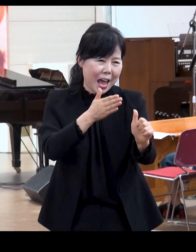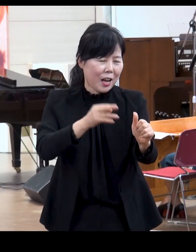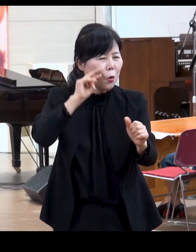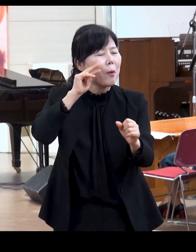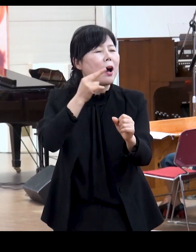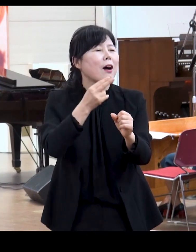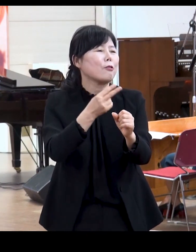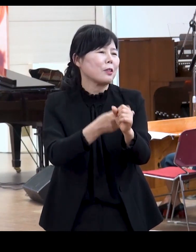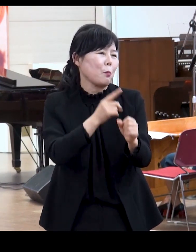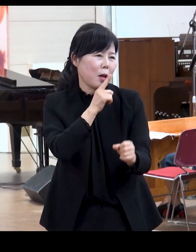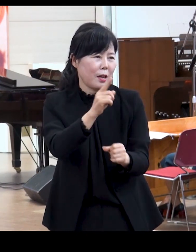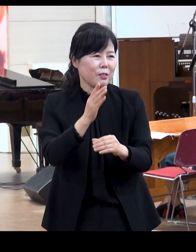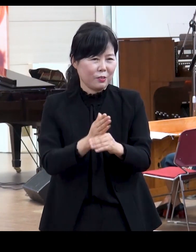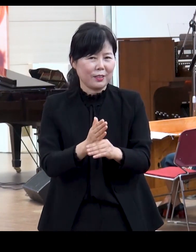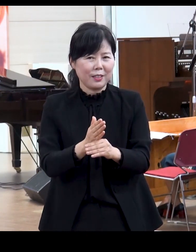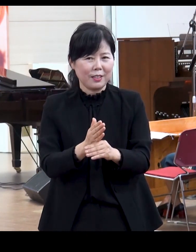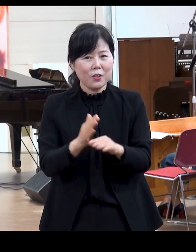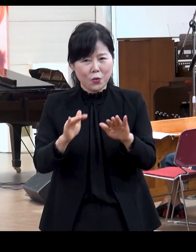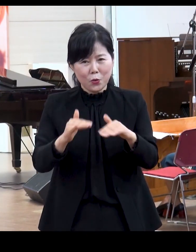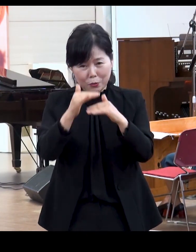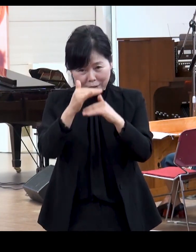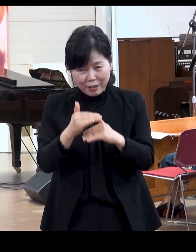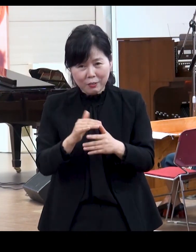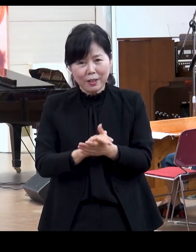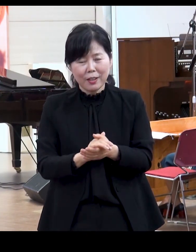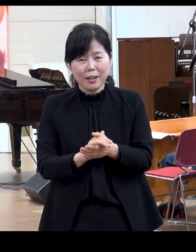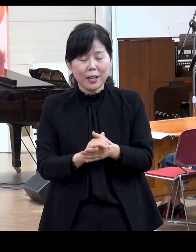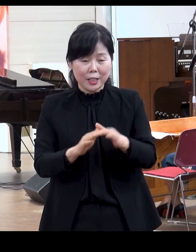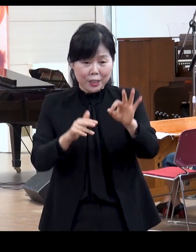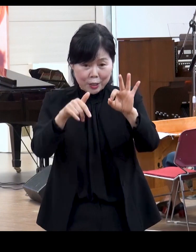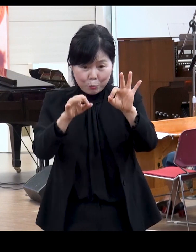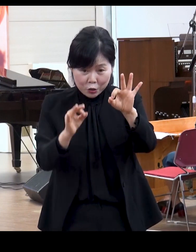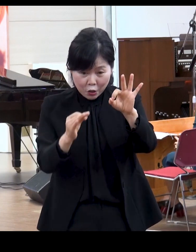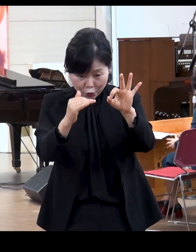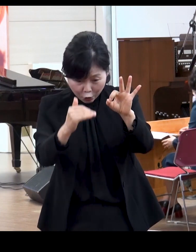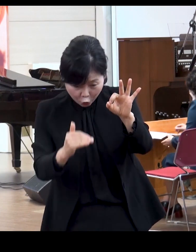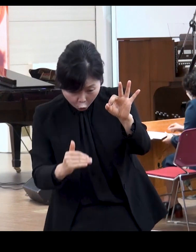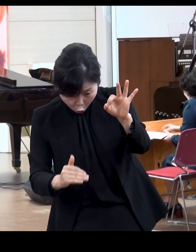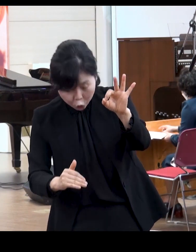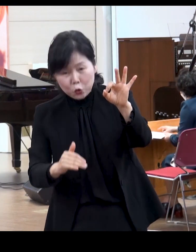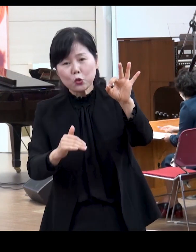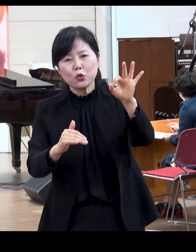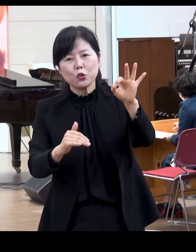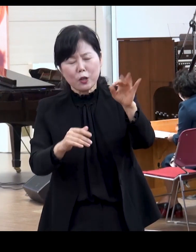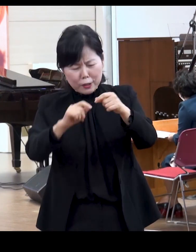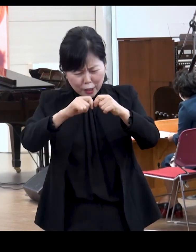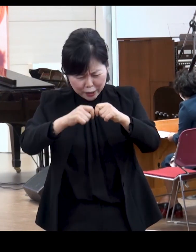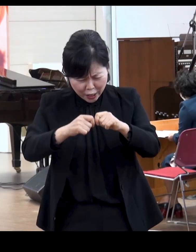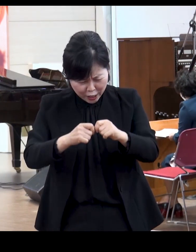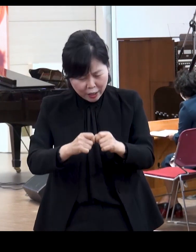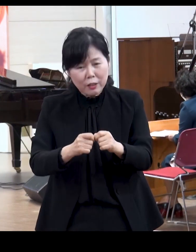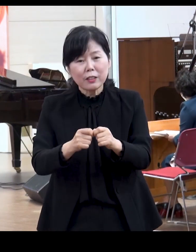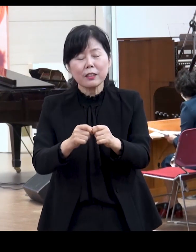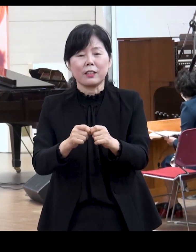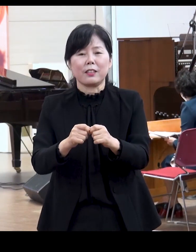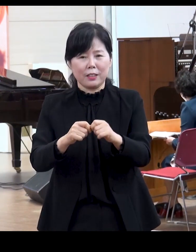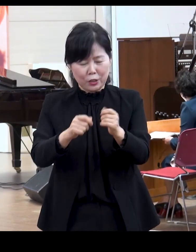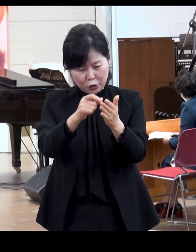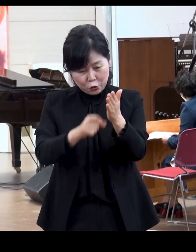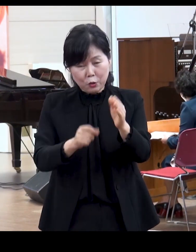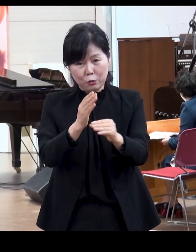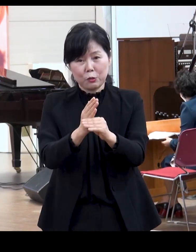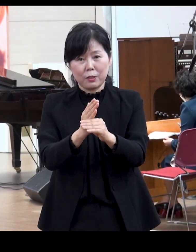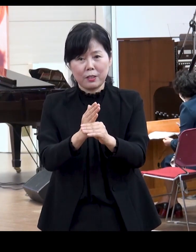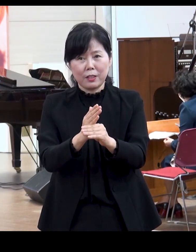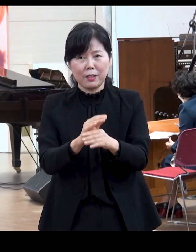있습니다. 그러니까 오늘 말씀에 그 10절 이하에 나오는 이야기는 바로 그 이야기예요. 이 10절 이하를